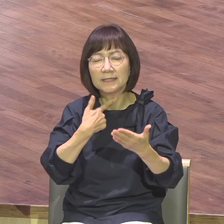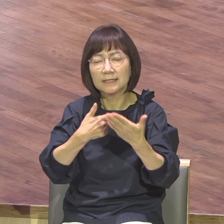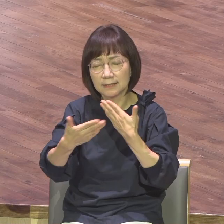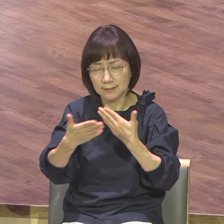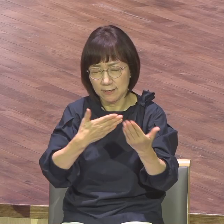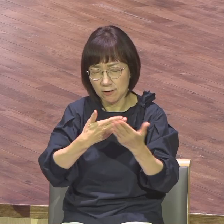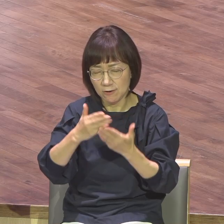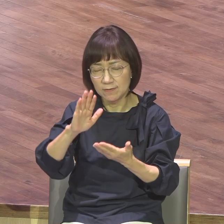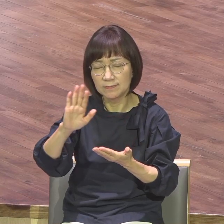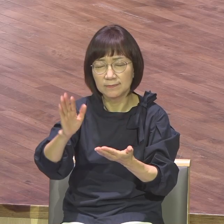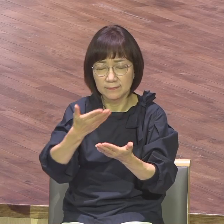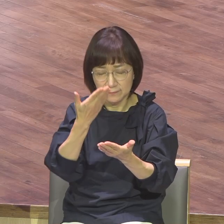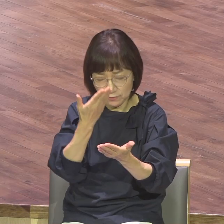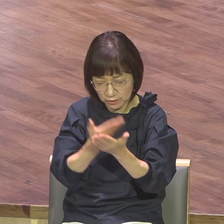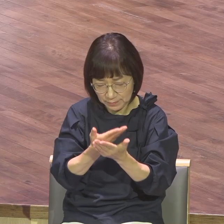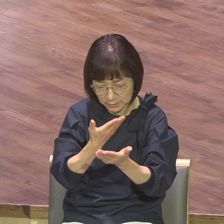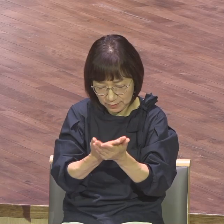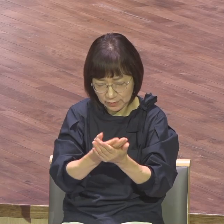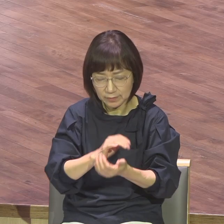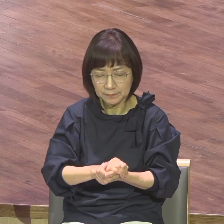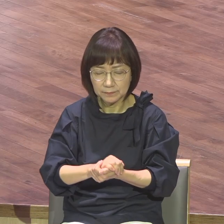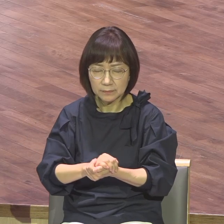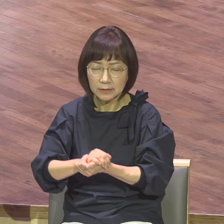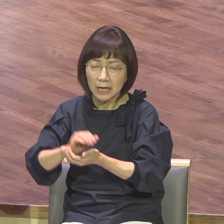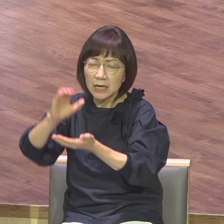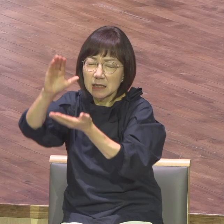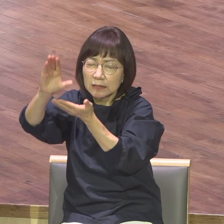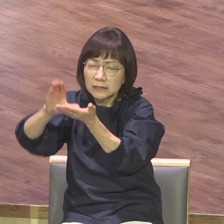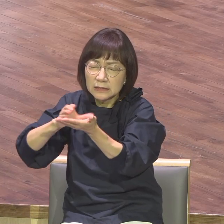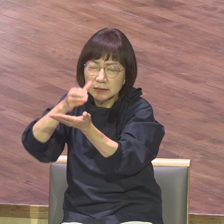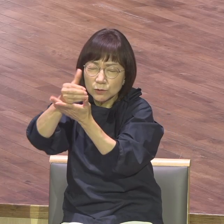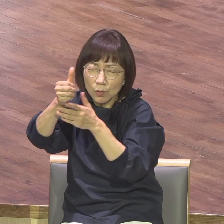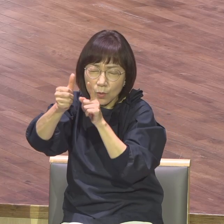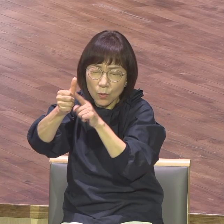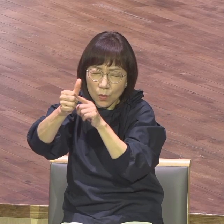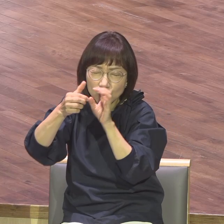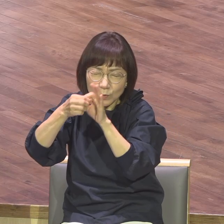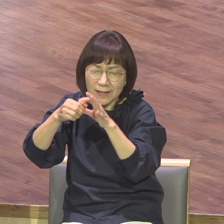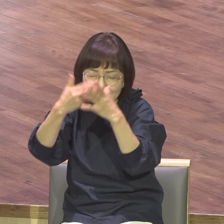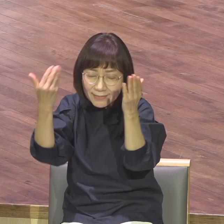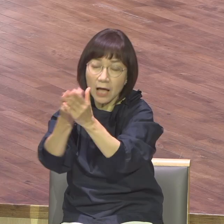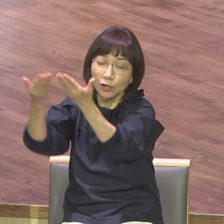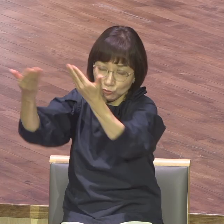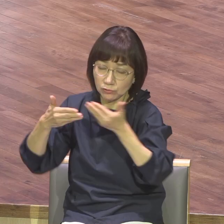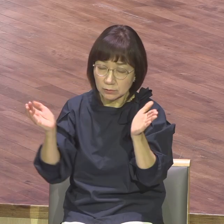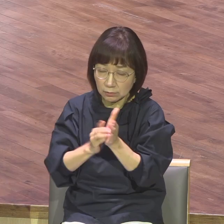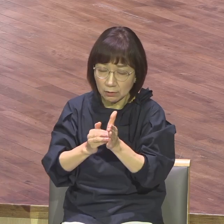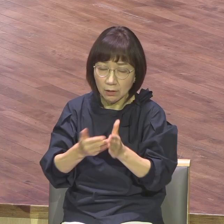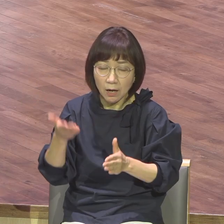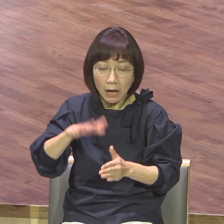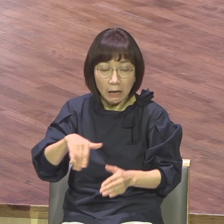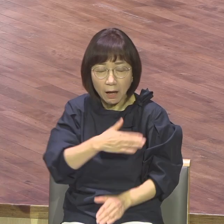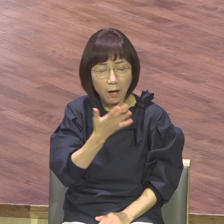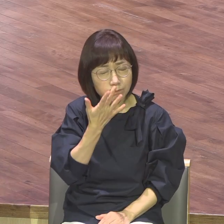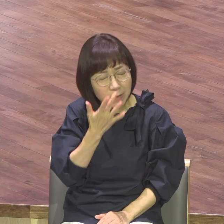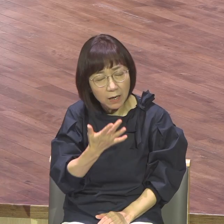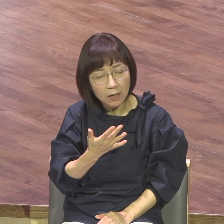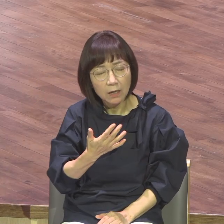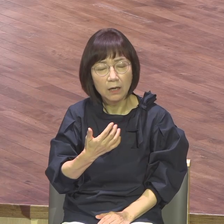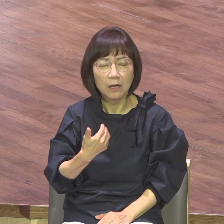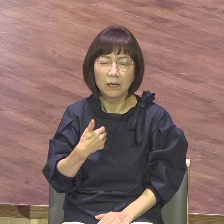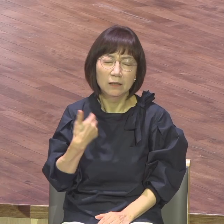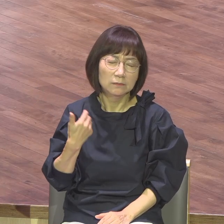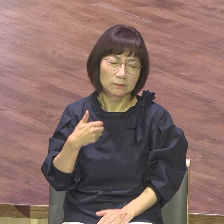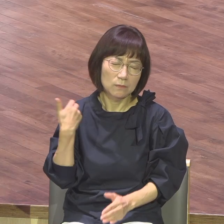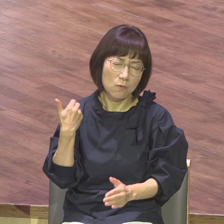주옵소서. 하나님께서 그리스도를 통하여 다 이미 주셨는데 이것을 내가 알지 못하고 어마어마한 이 하나님의 것을 내 것으로